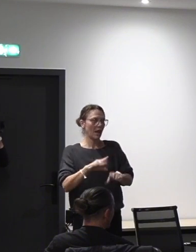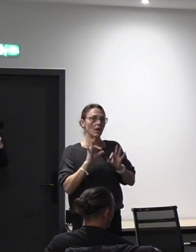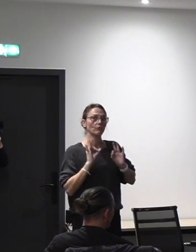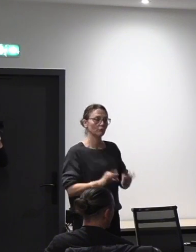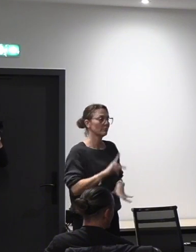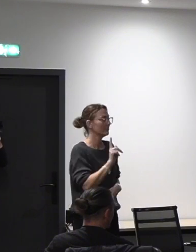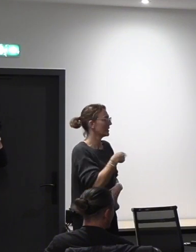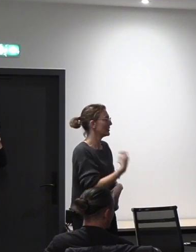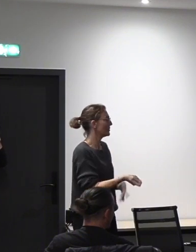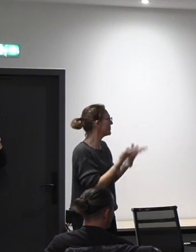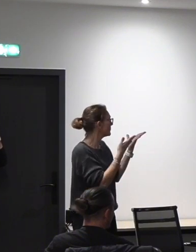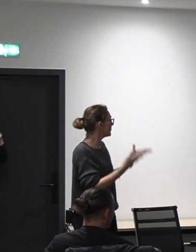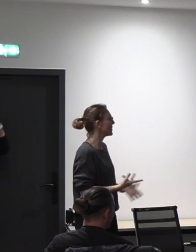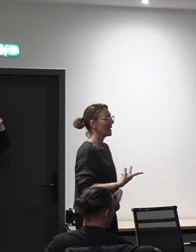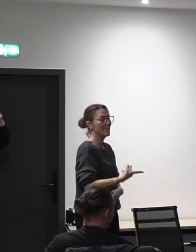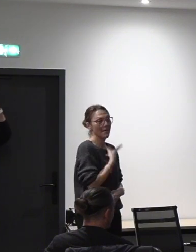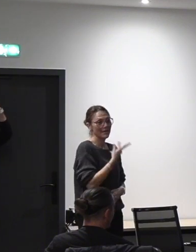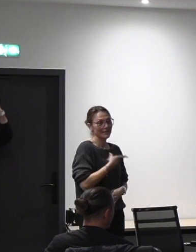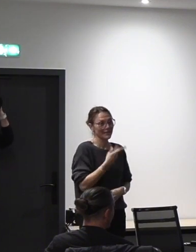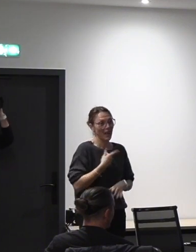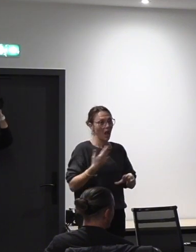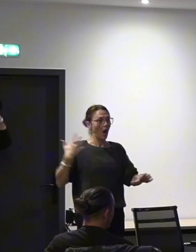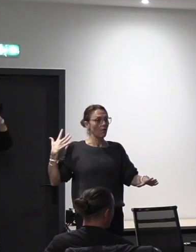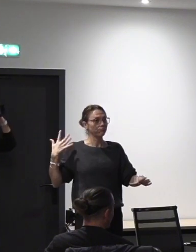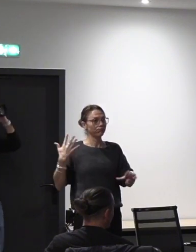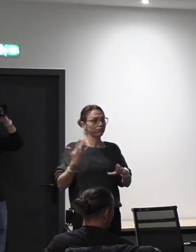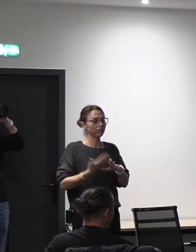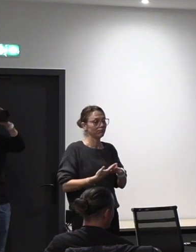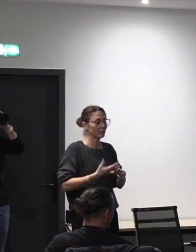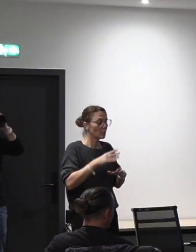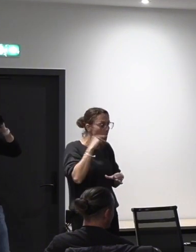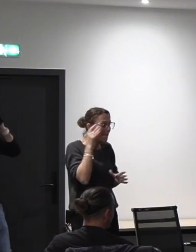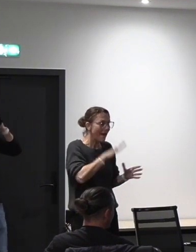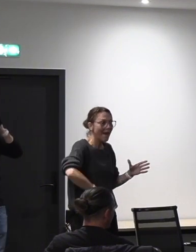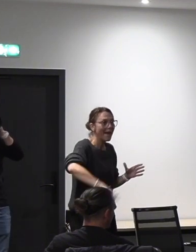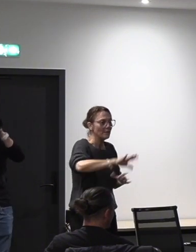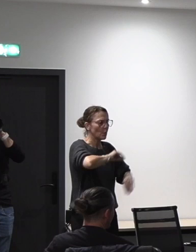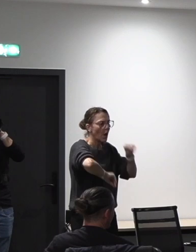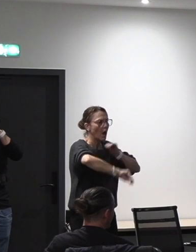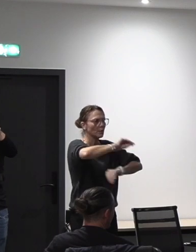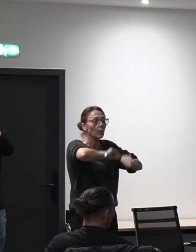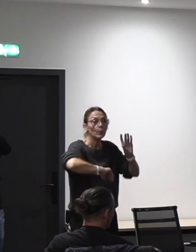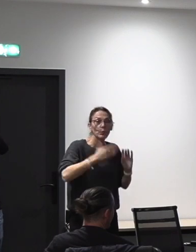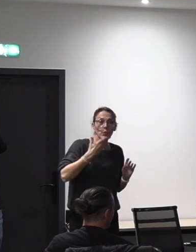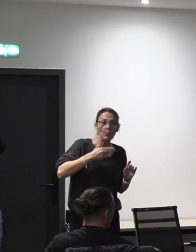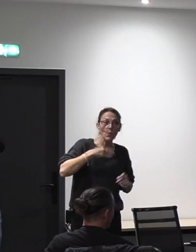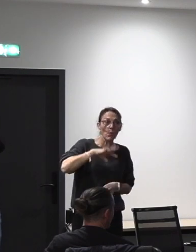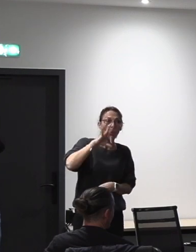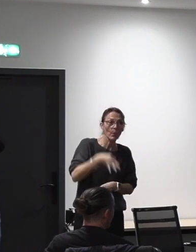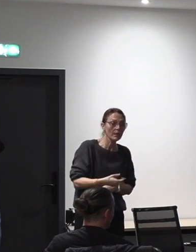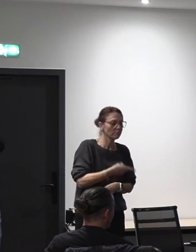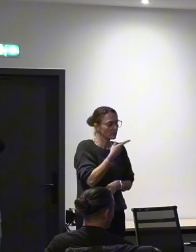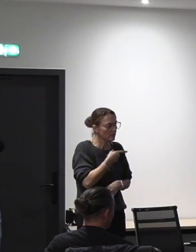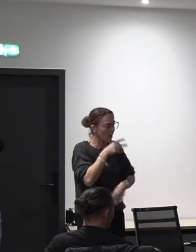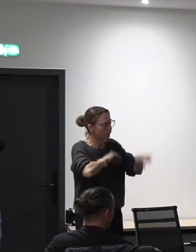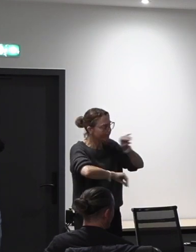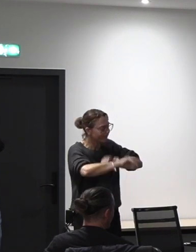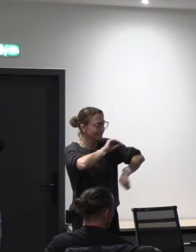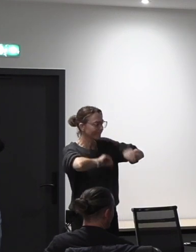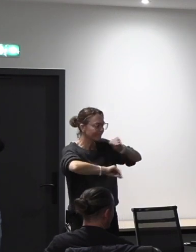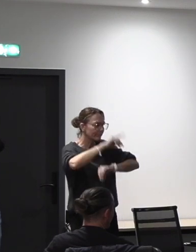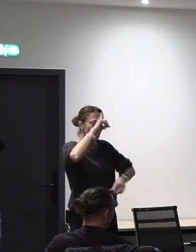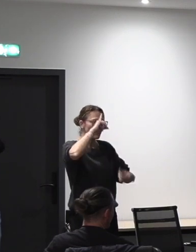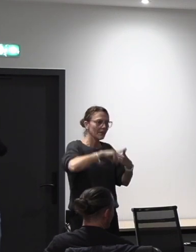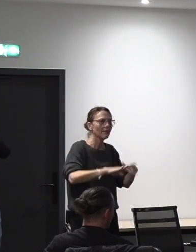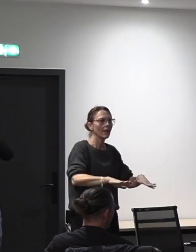évidemment, la médecine s'est toujours occupée de notre vulnérabilité et c'est tant mieux que la médecine améliore la survenue